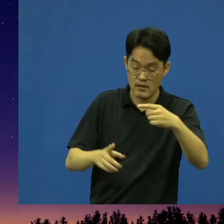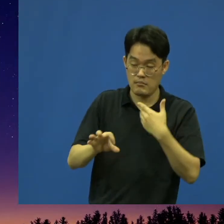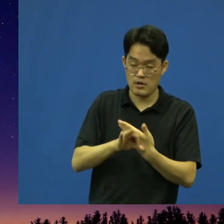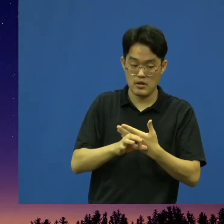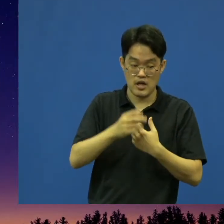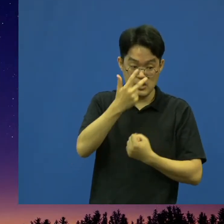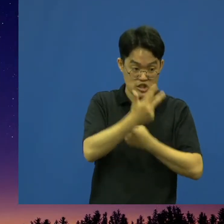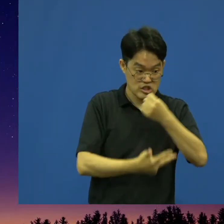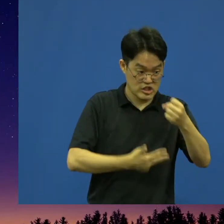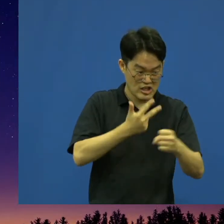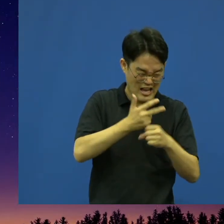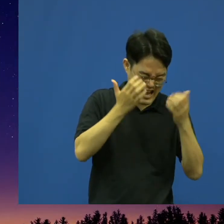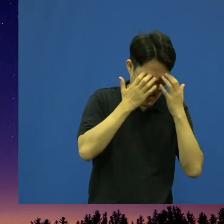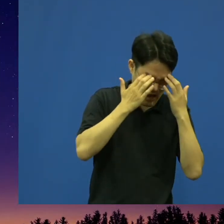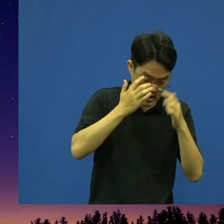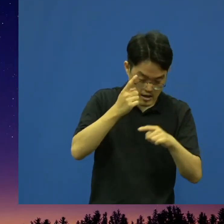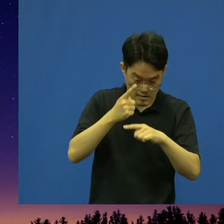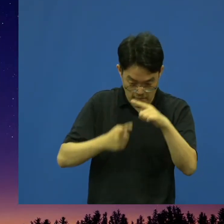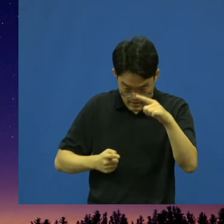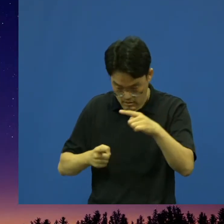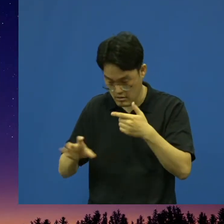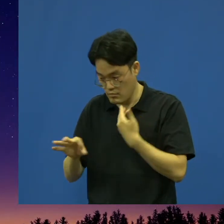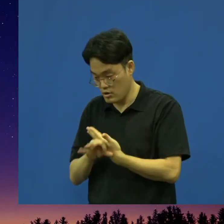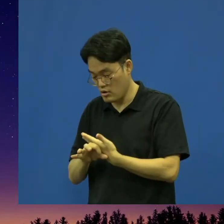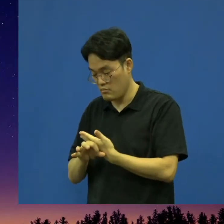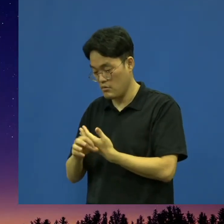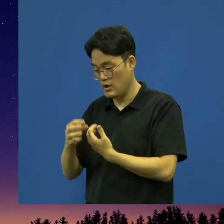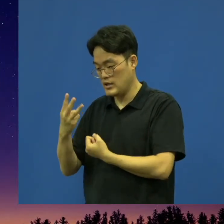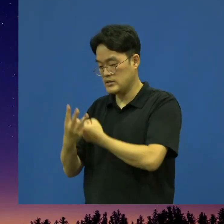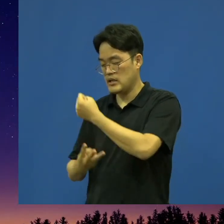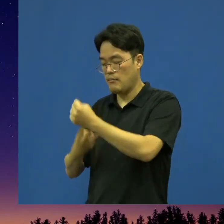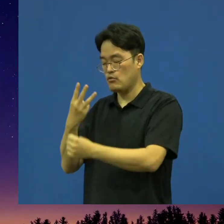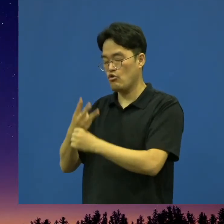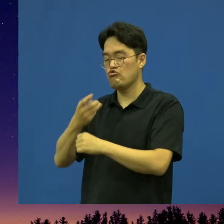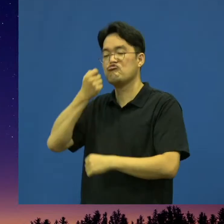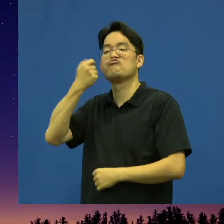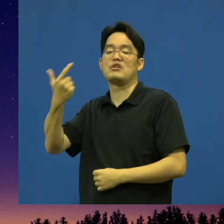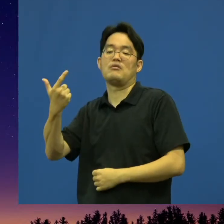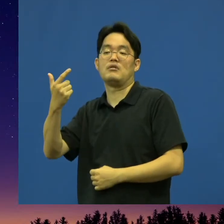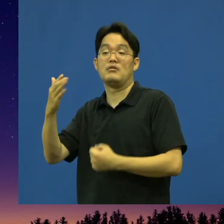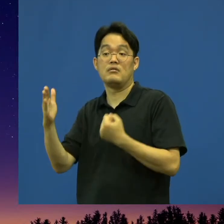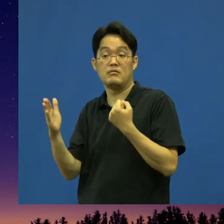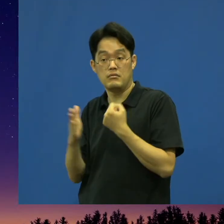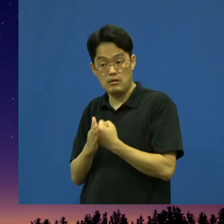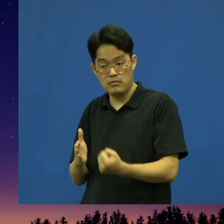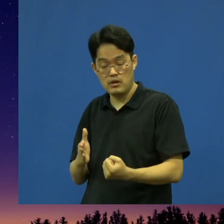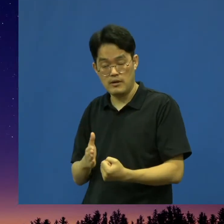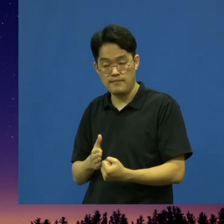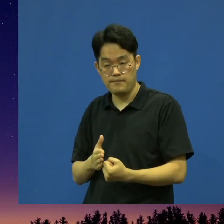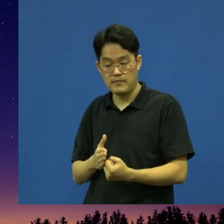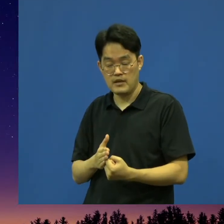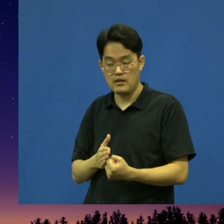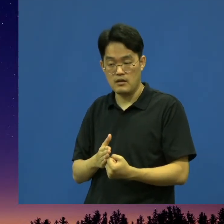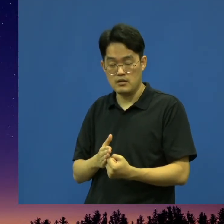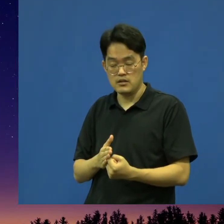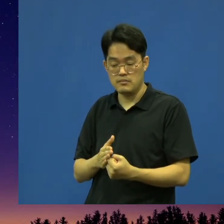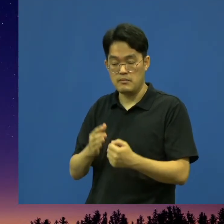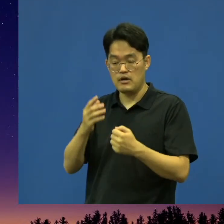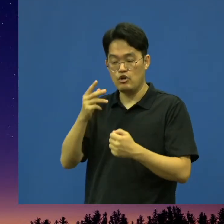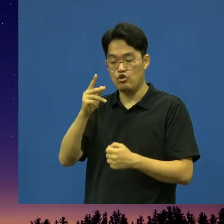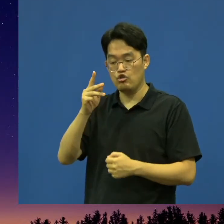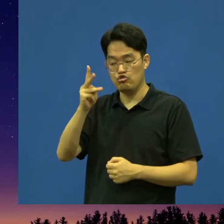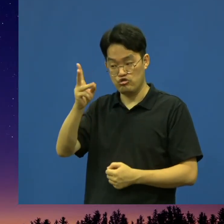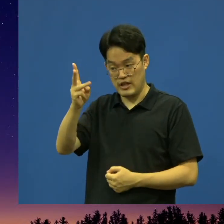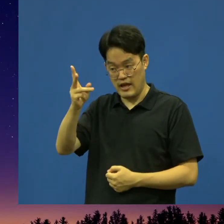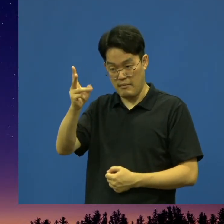6개월이에요. 그래서 어떤 학자들은 이 한 때와 두 때와 반 때를 성도들이 핍박을